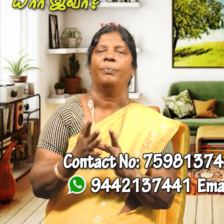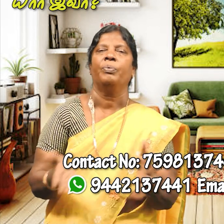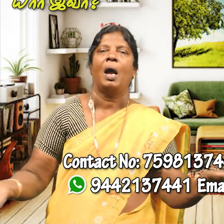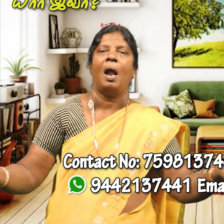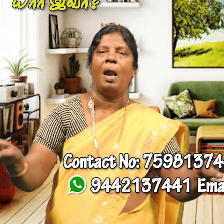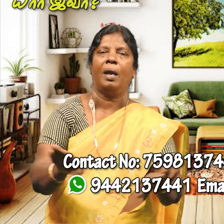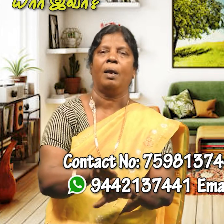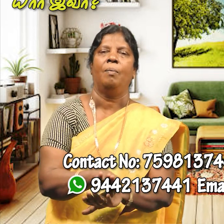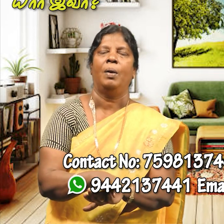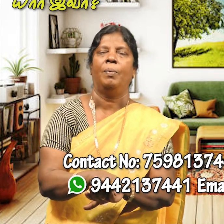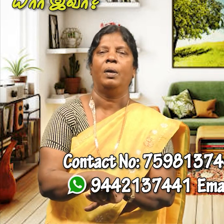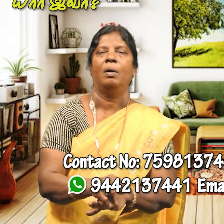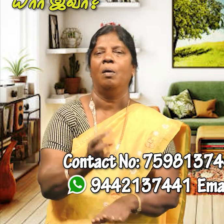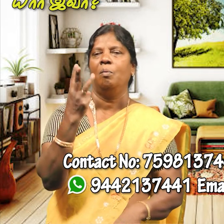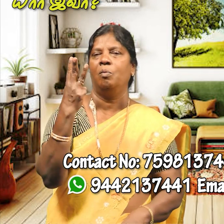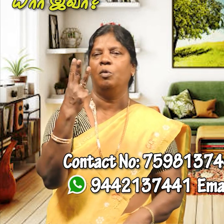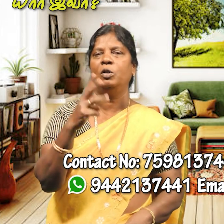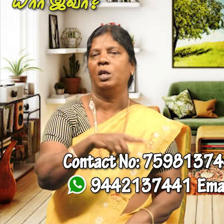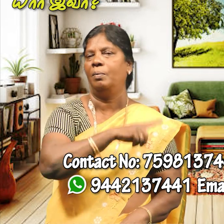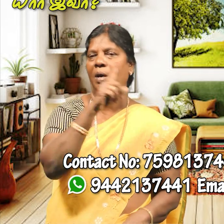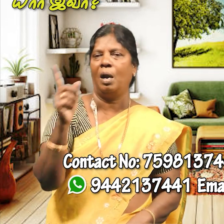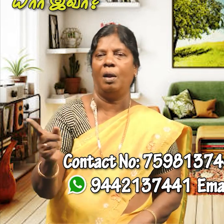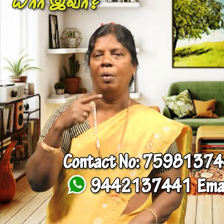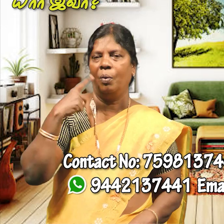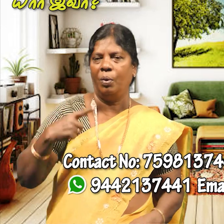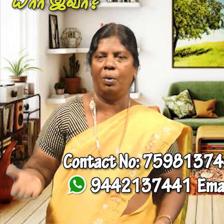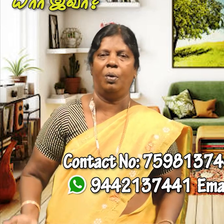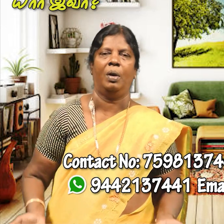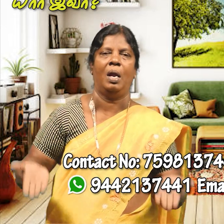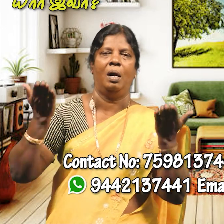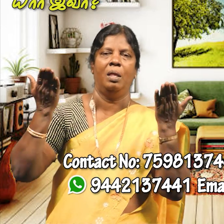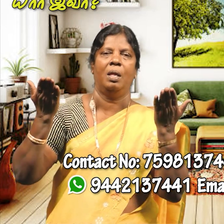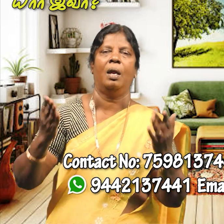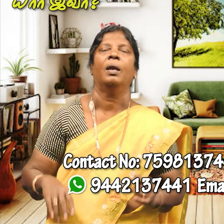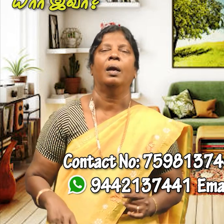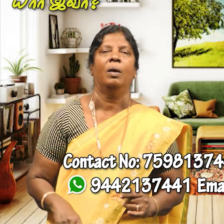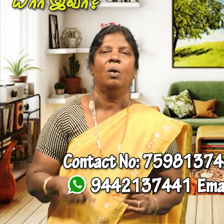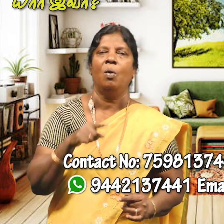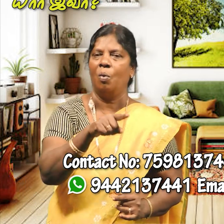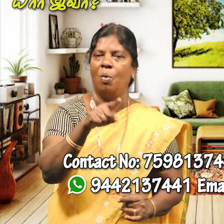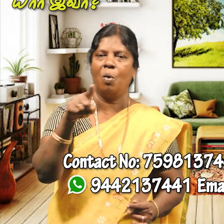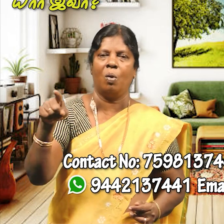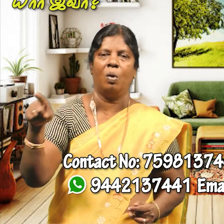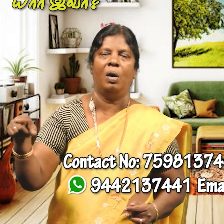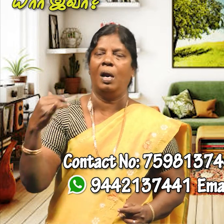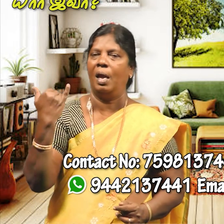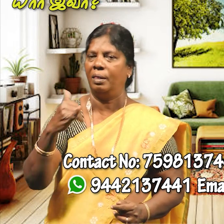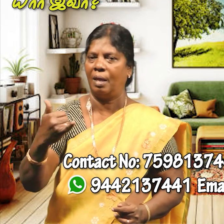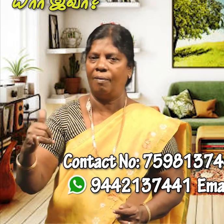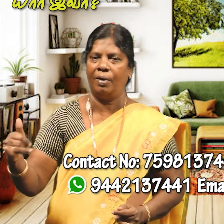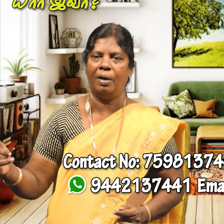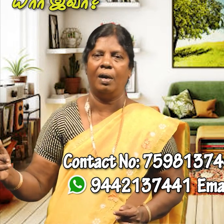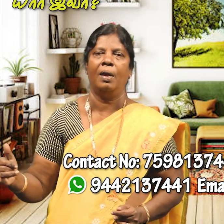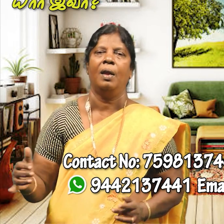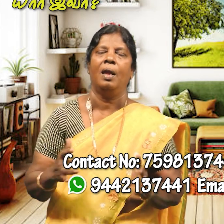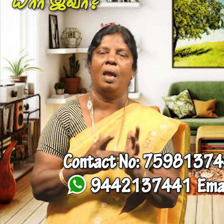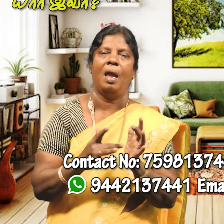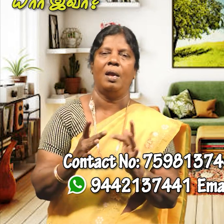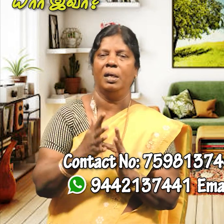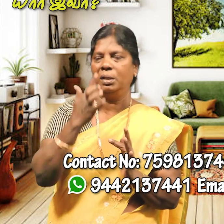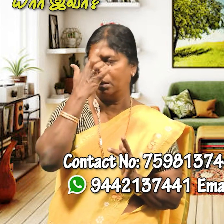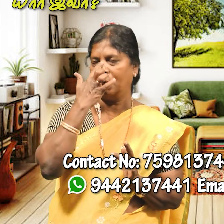கிறிஸ்து அடக்கம் பண்ணப்பட்டு மூன்றாம் நாள் உயிருடன் எழுந்தார். உங்களுடைய